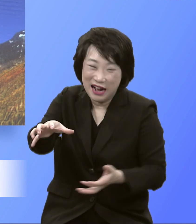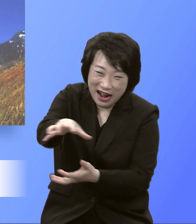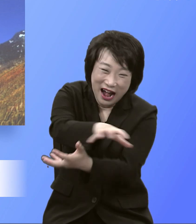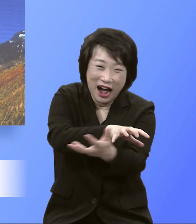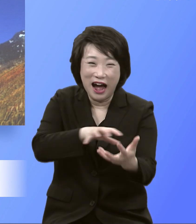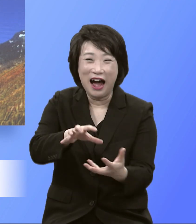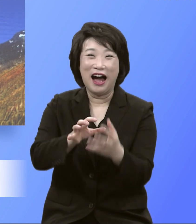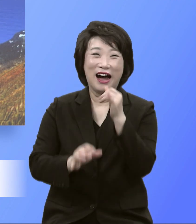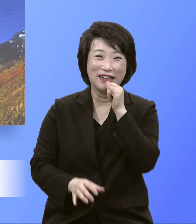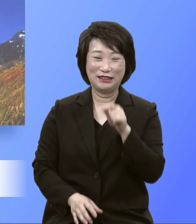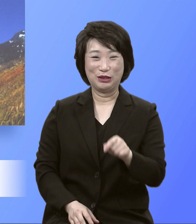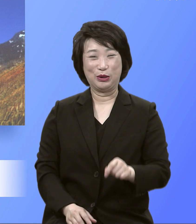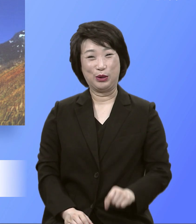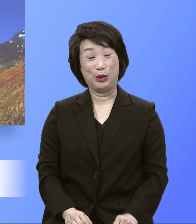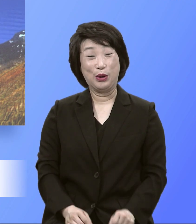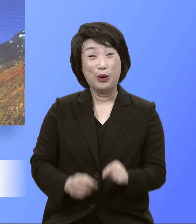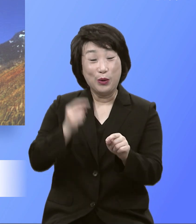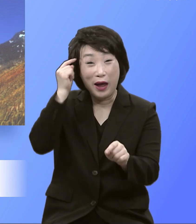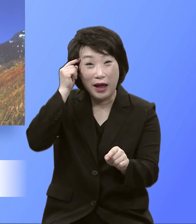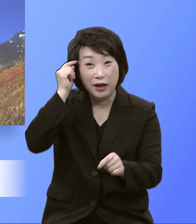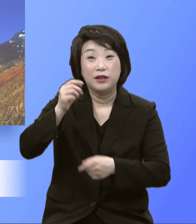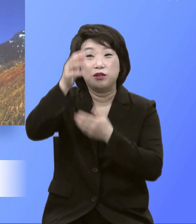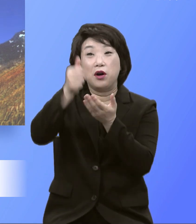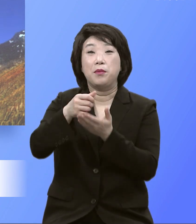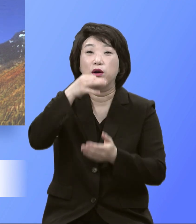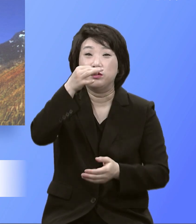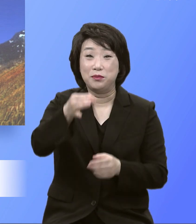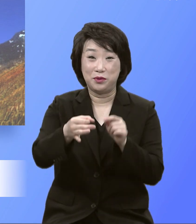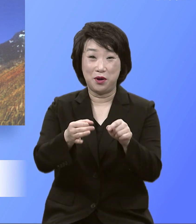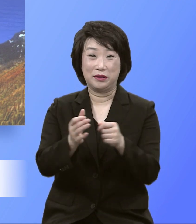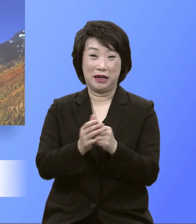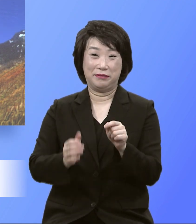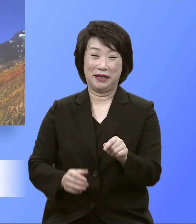팔칵 뒤집어집니다. 누가? 성령의 소리가.